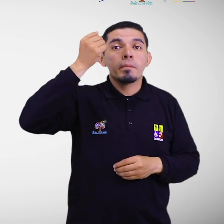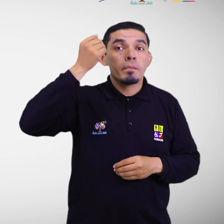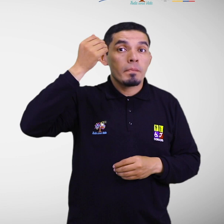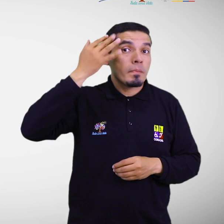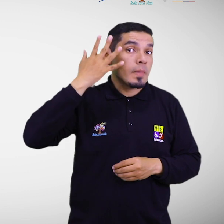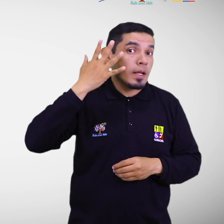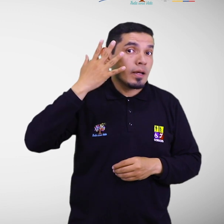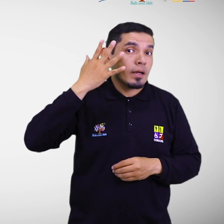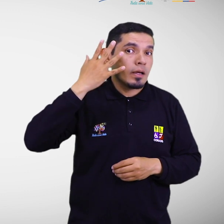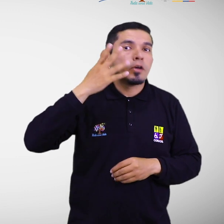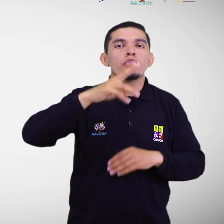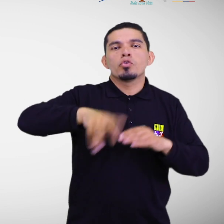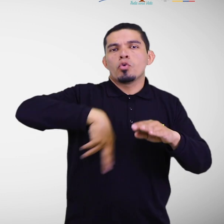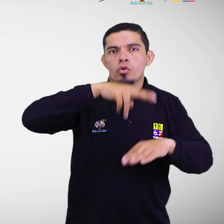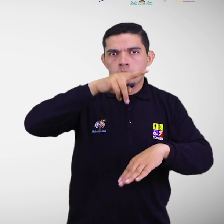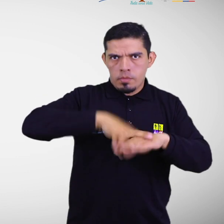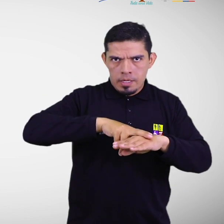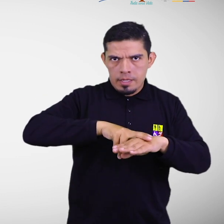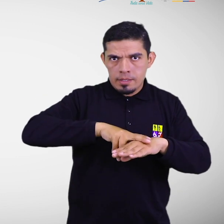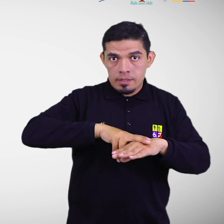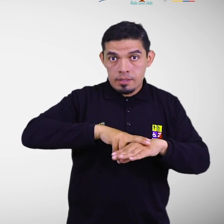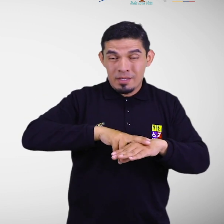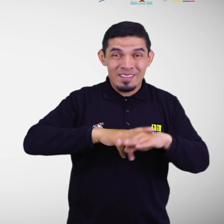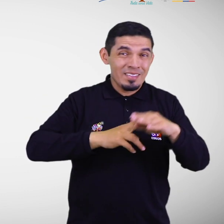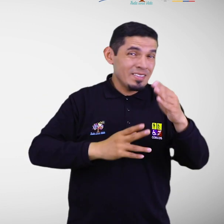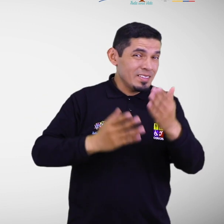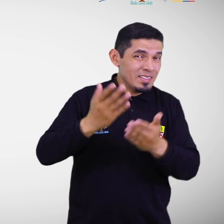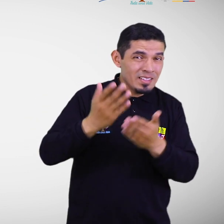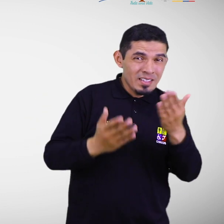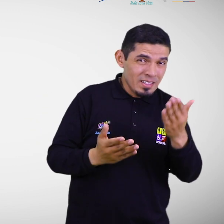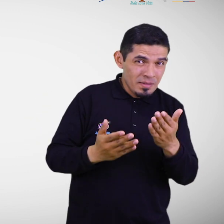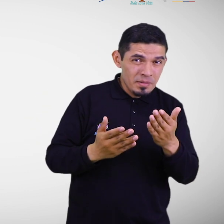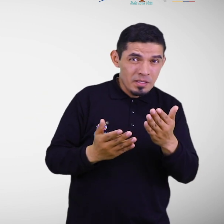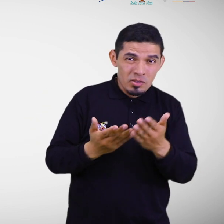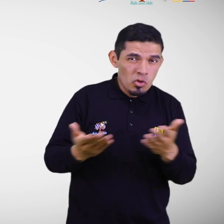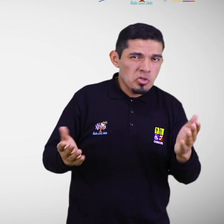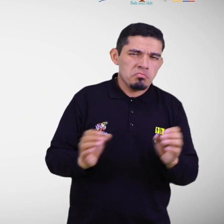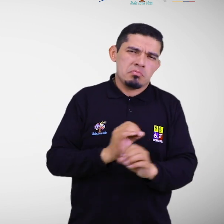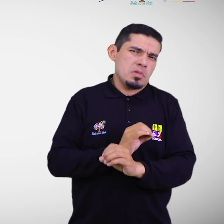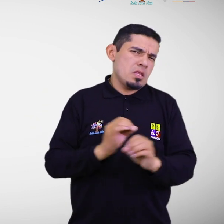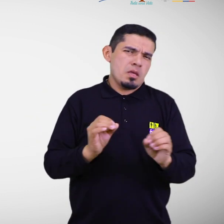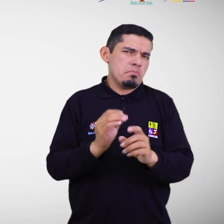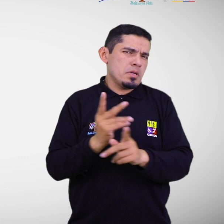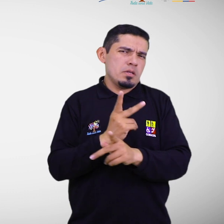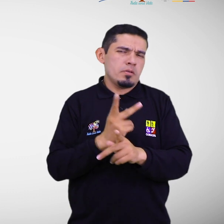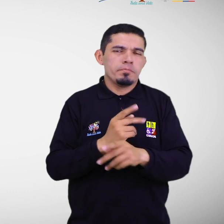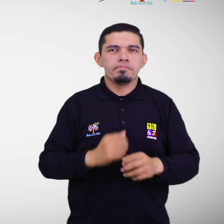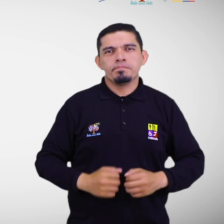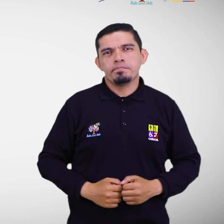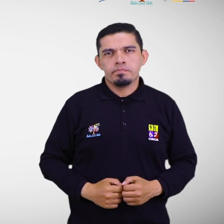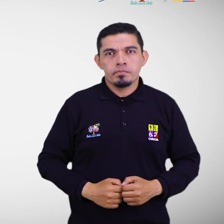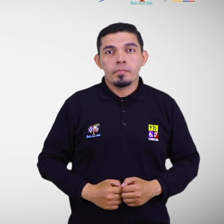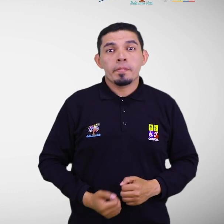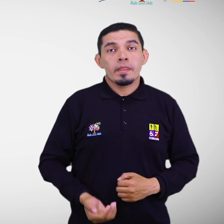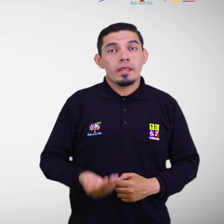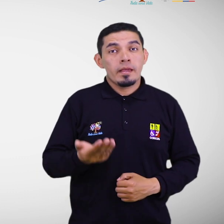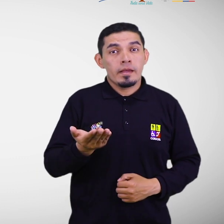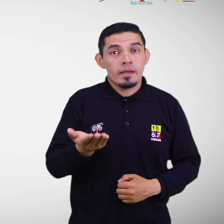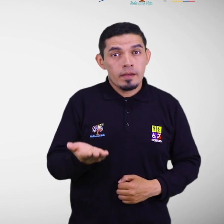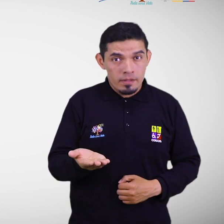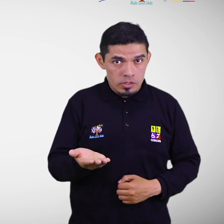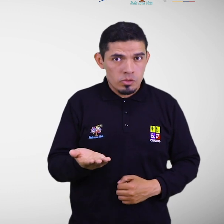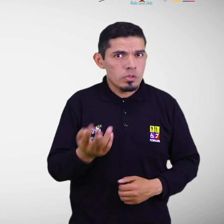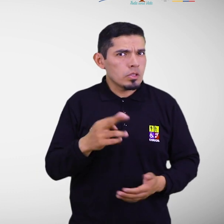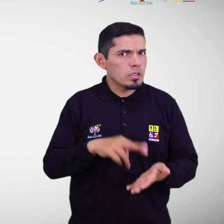Condiciones normales. Probabilidad de ocurrencia nula o muy baja de un evento peligroso. Este estado noroeste